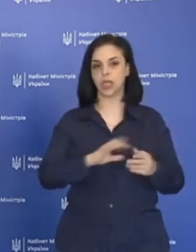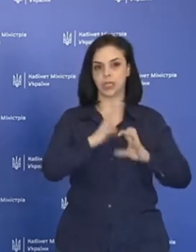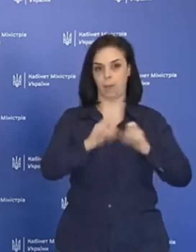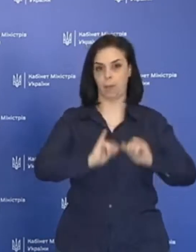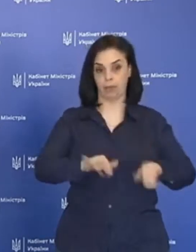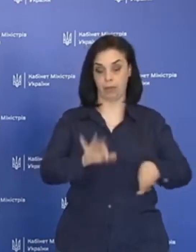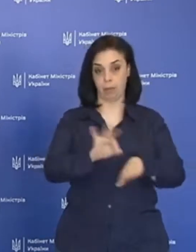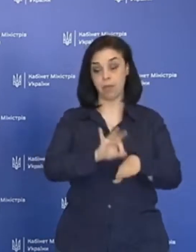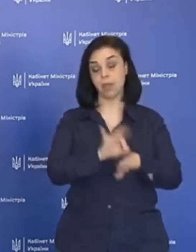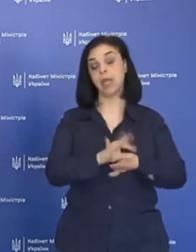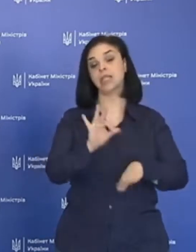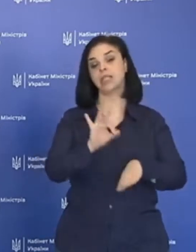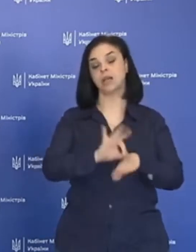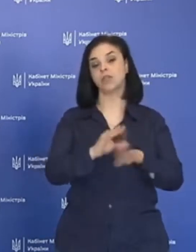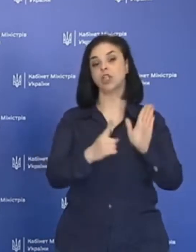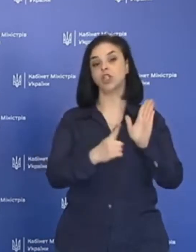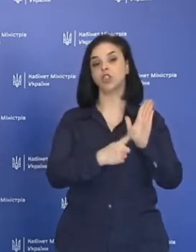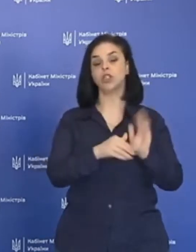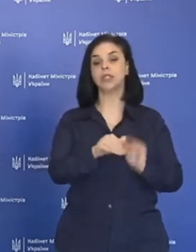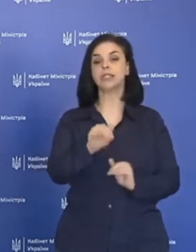пандемії захворіло